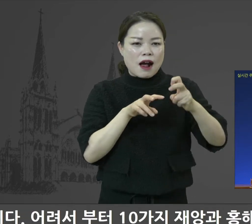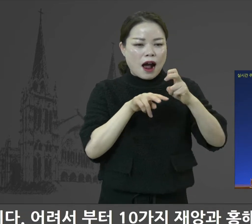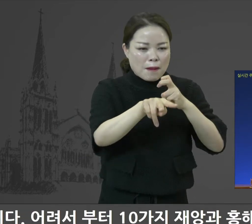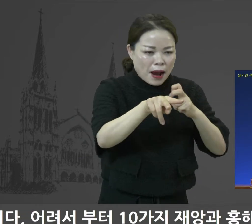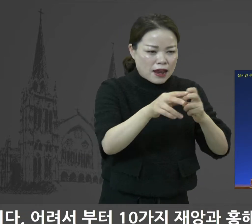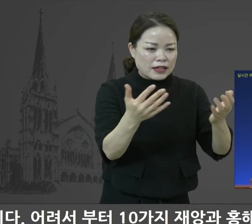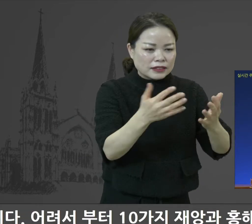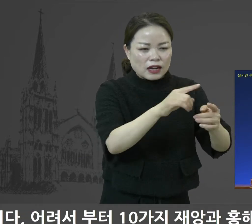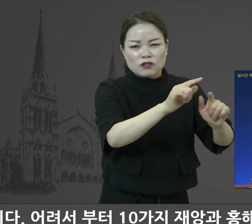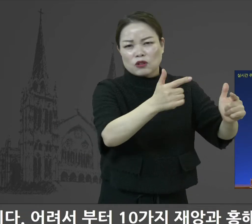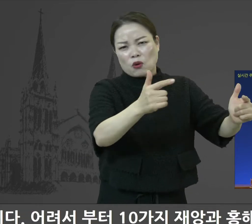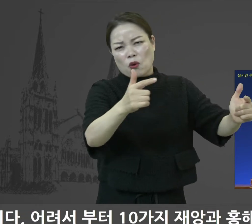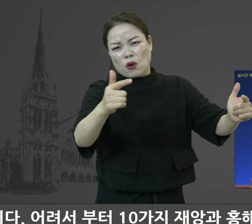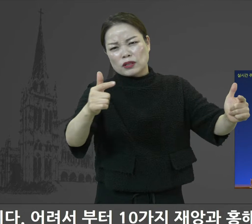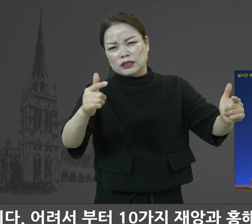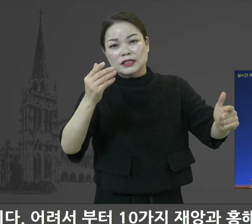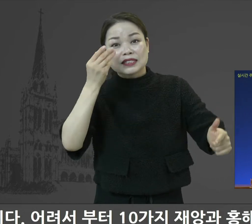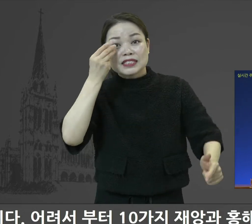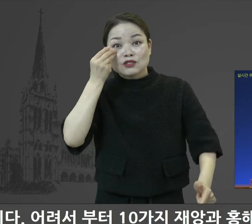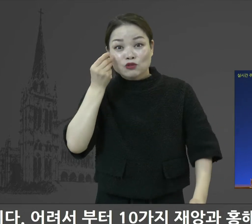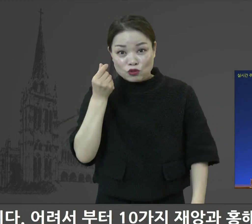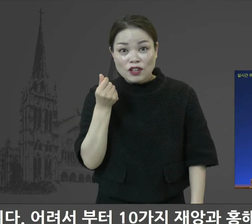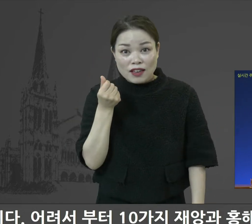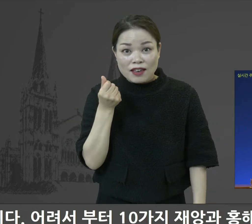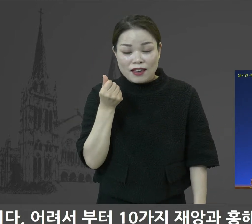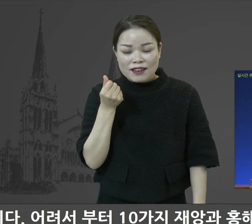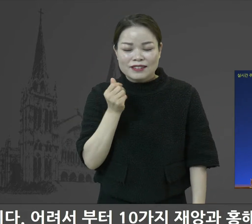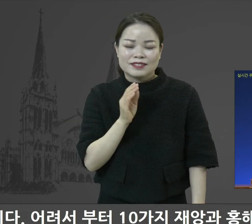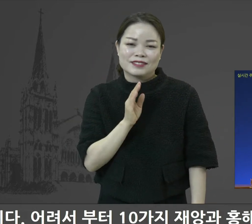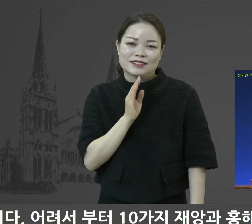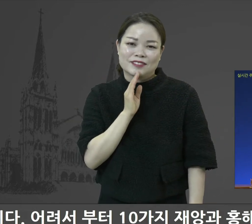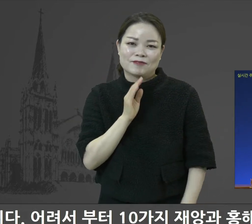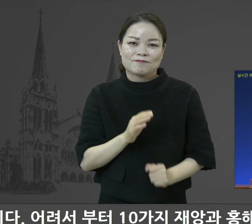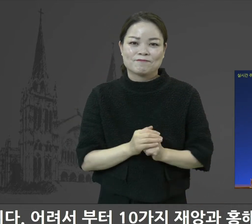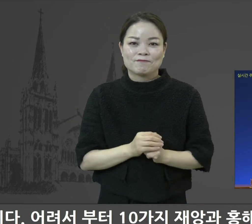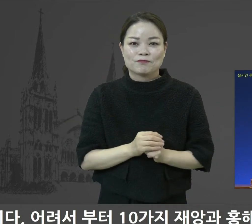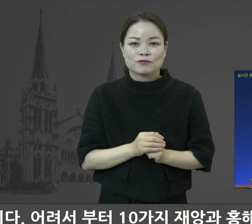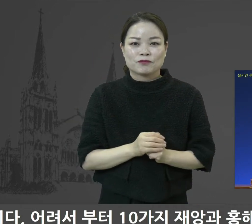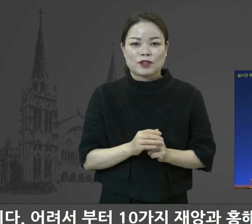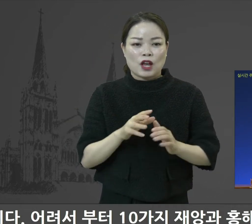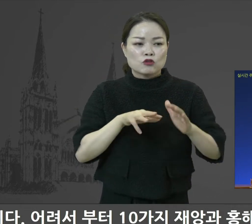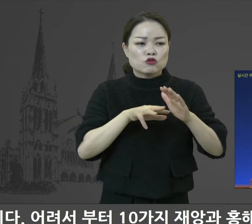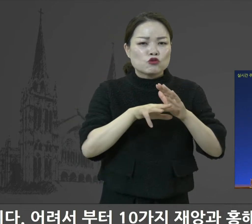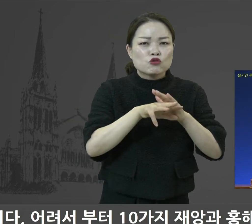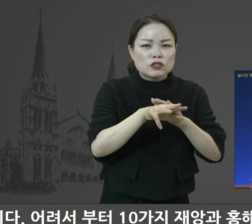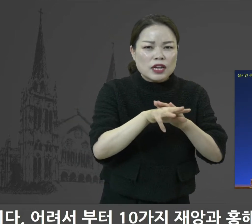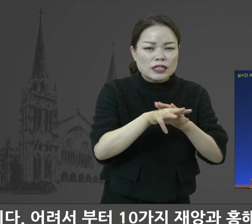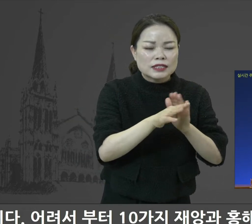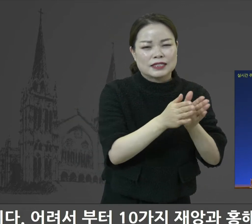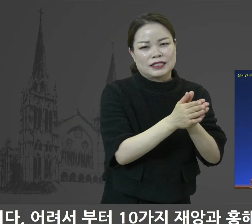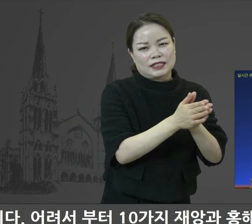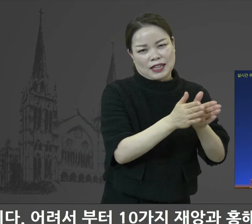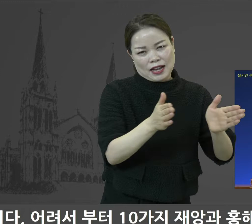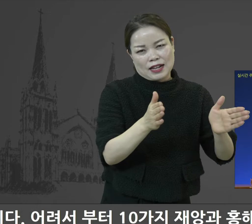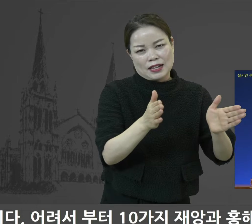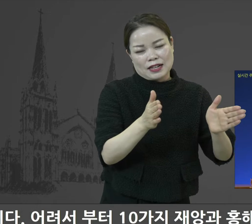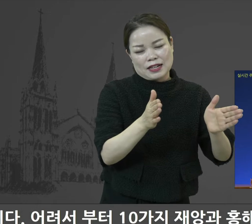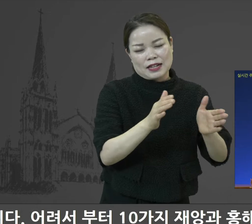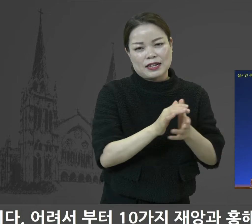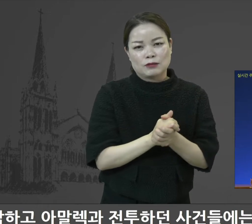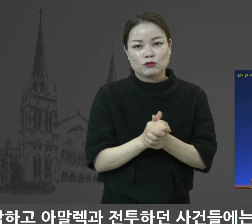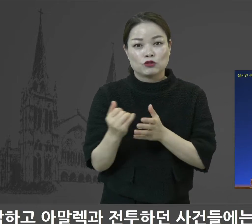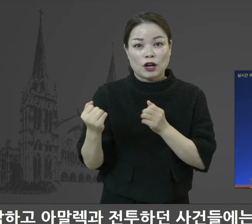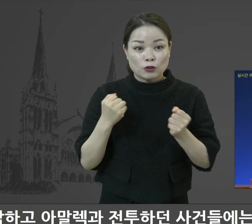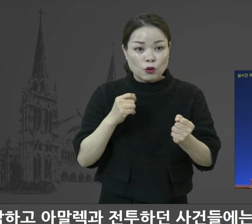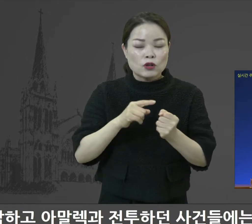이런 사건에는 친숙하지만 사실은 출애굽기는 그것은 시작이고